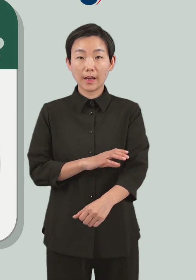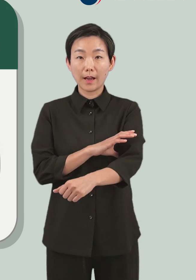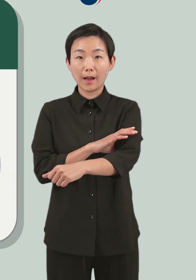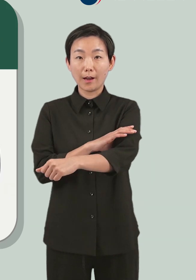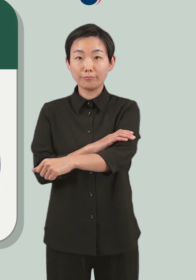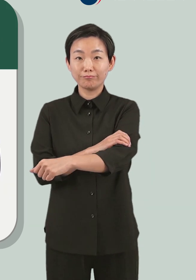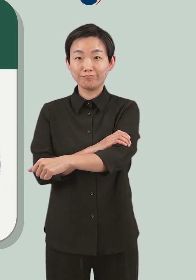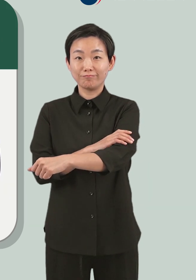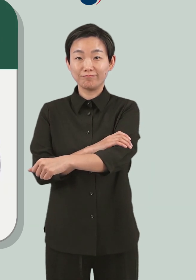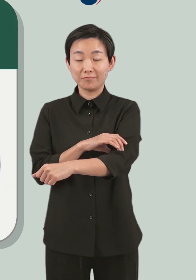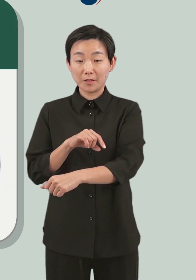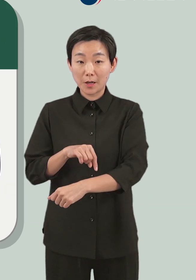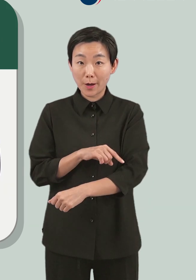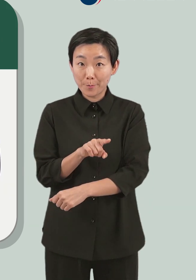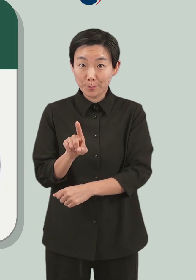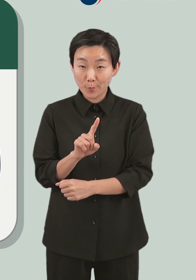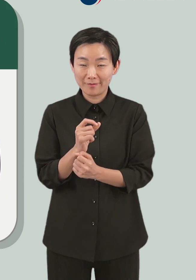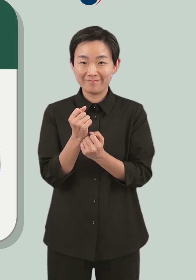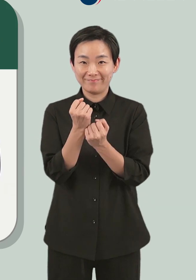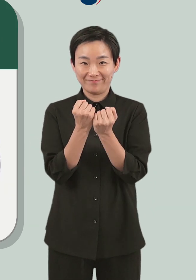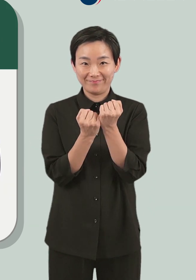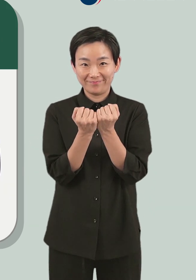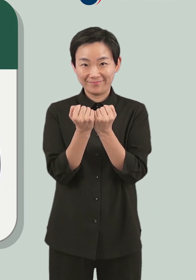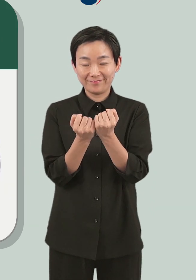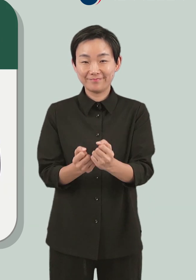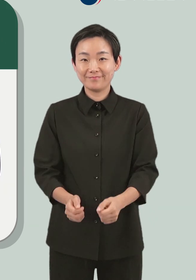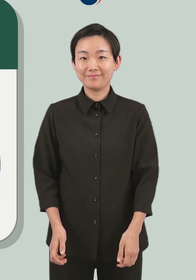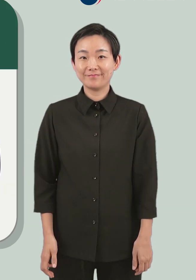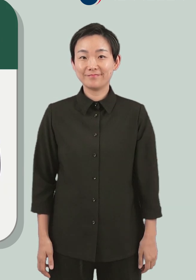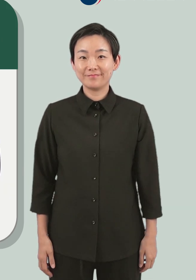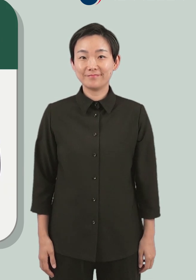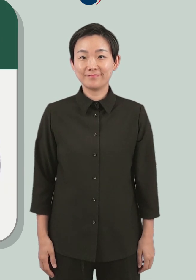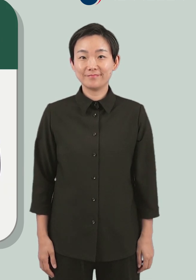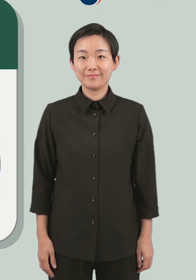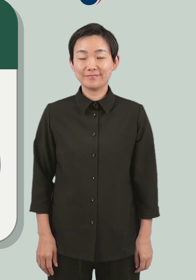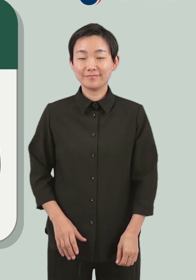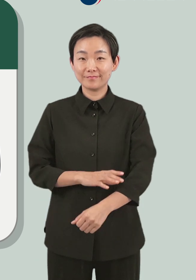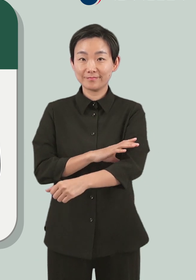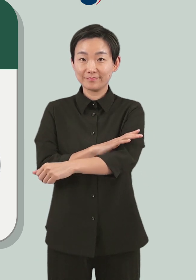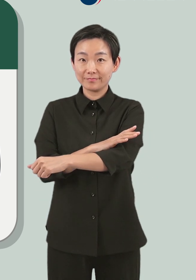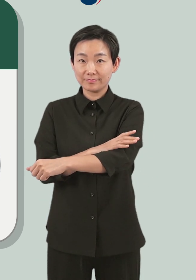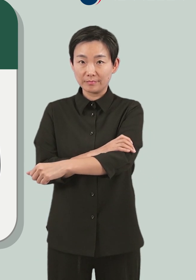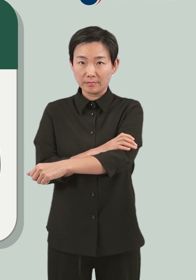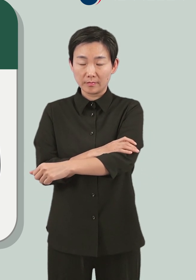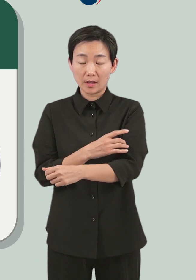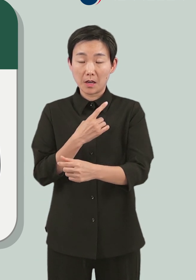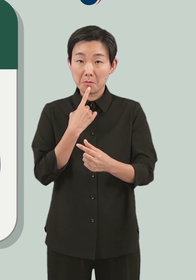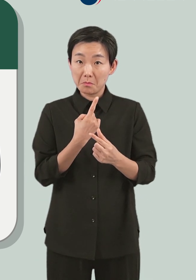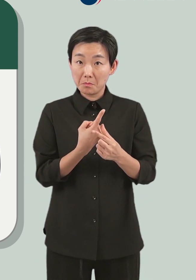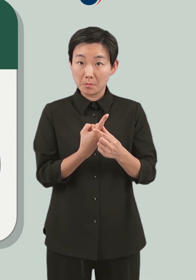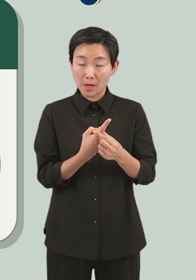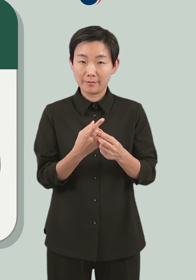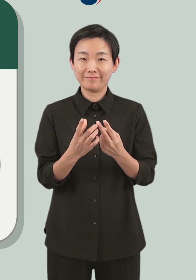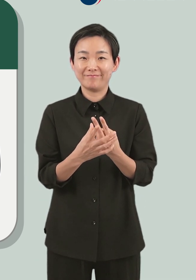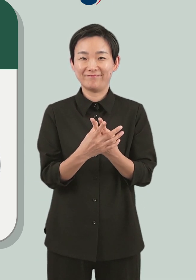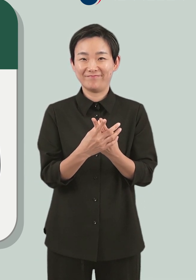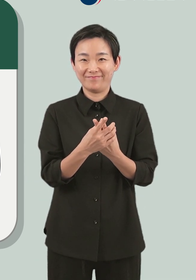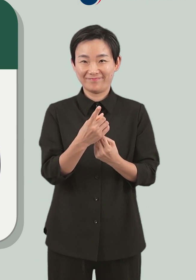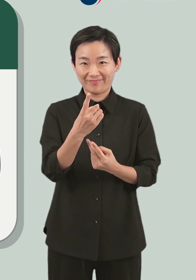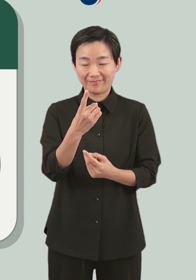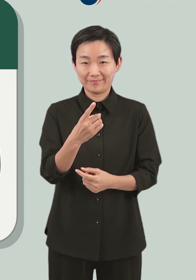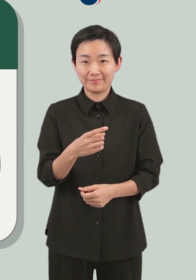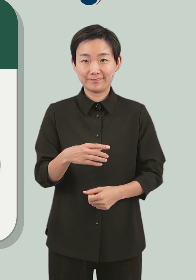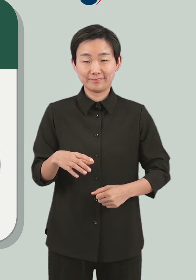이 의료기기는 어떻게 구성되어 있습니까? 이 의료기기는 본체, 건전지로 구성되어 있습니다. 팔을 넣어 측정하는